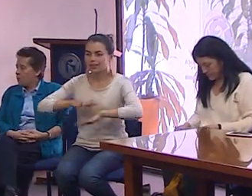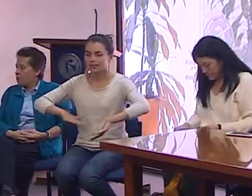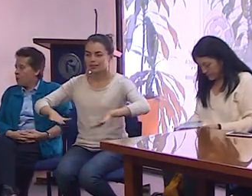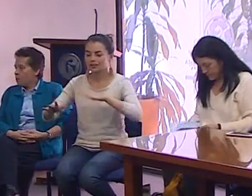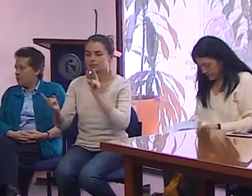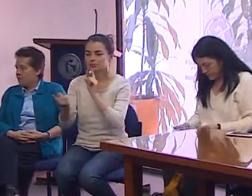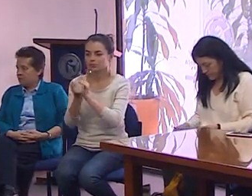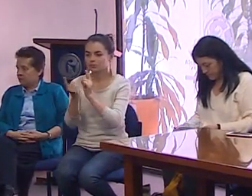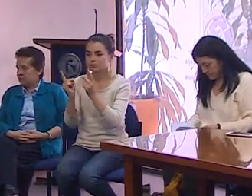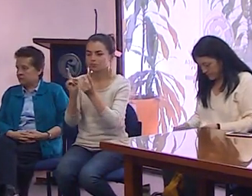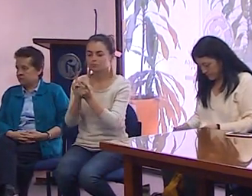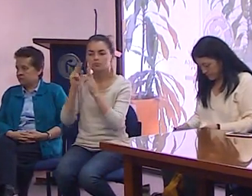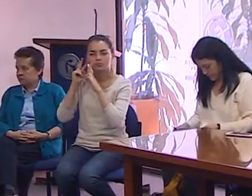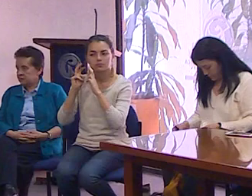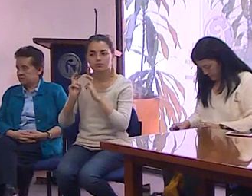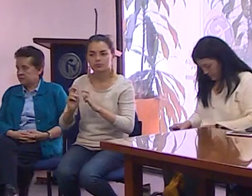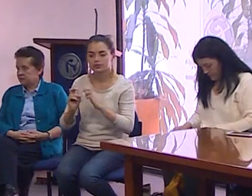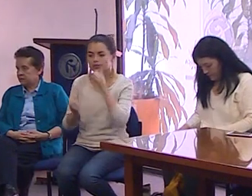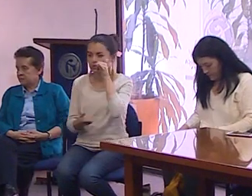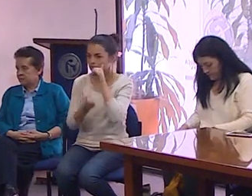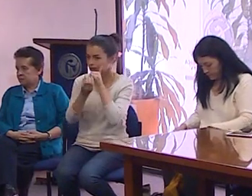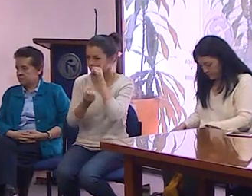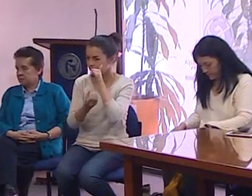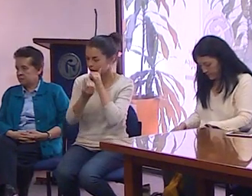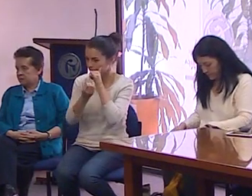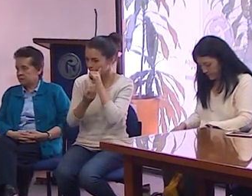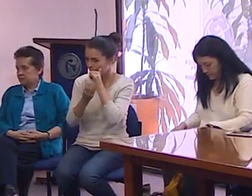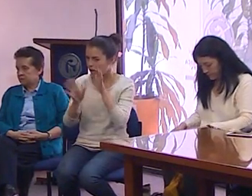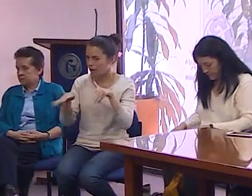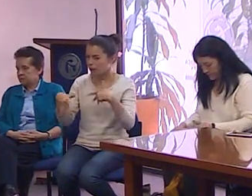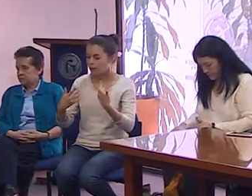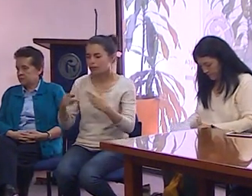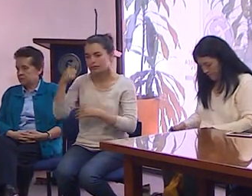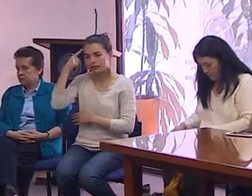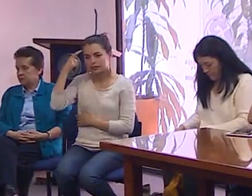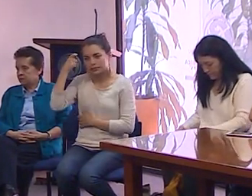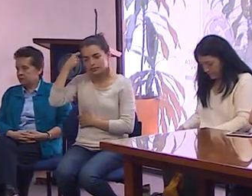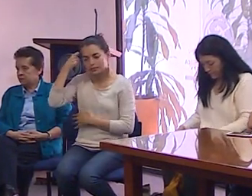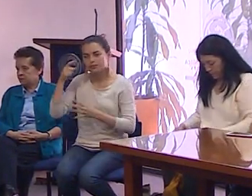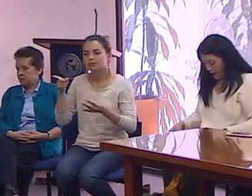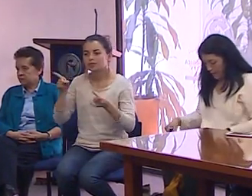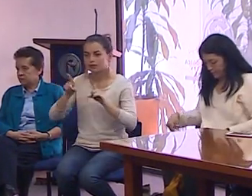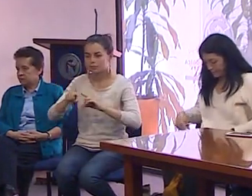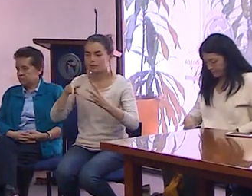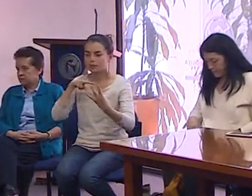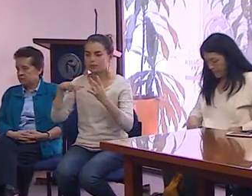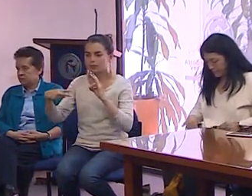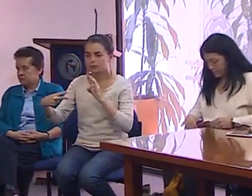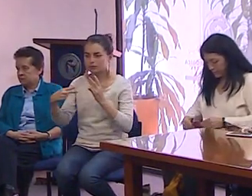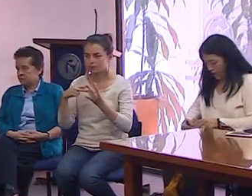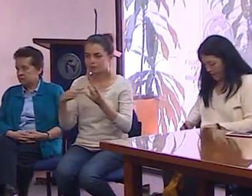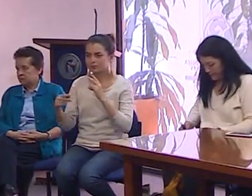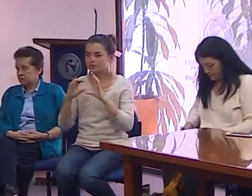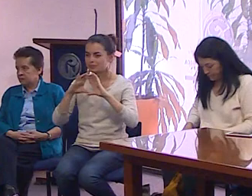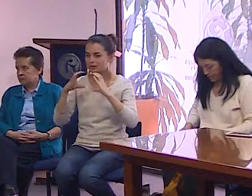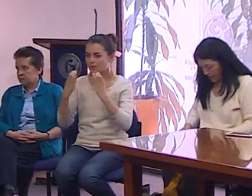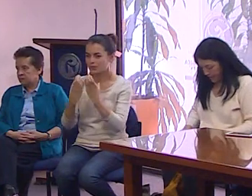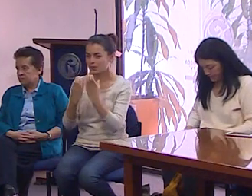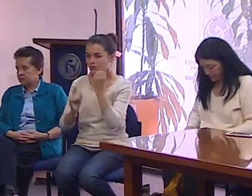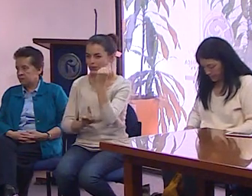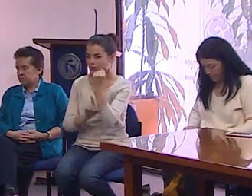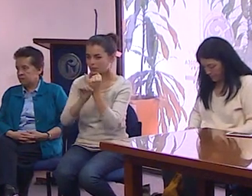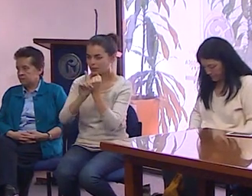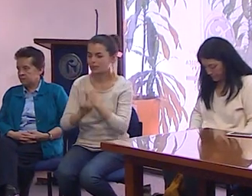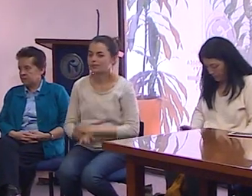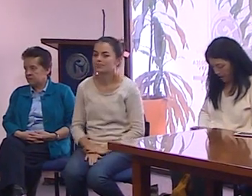para abordar desde la investigación educativa los retos y perspectivas del mundo contemporáneo. Buenas tardes, como